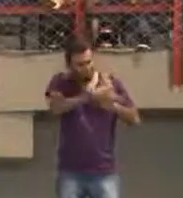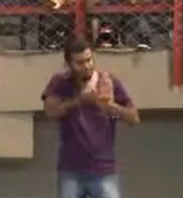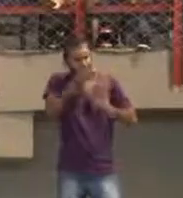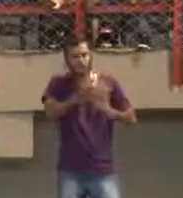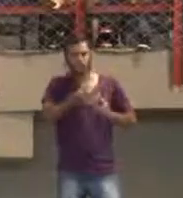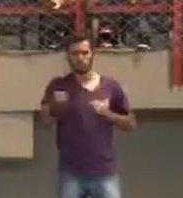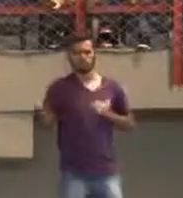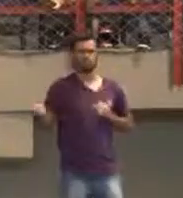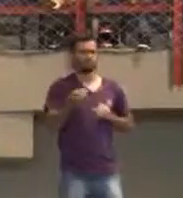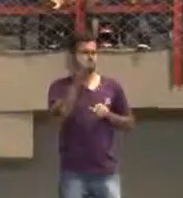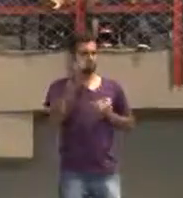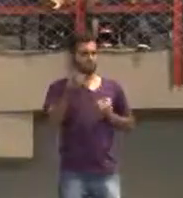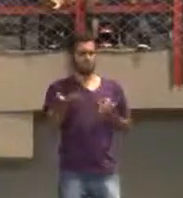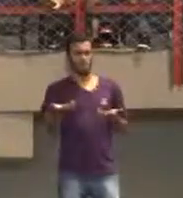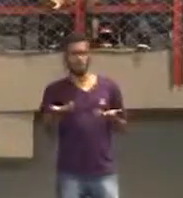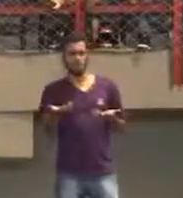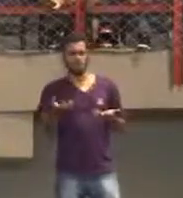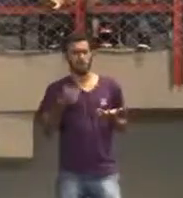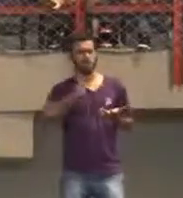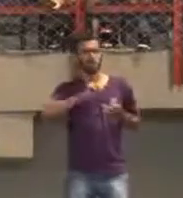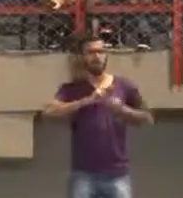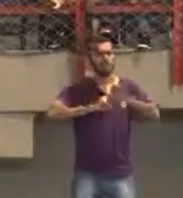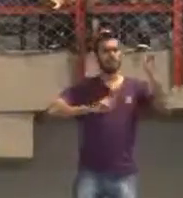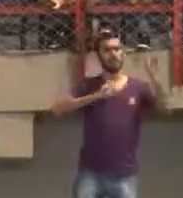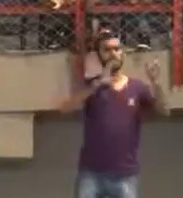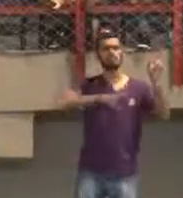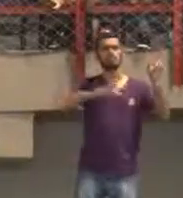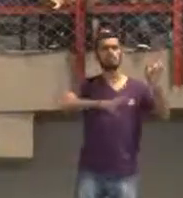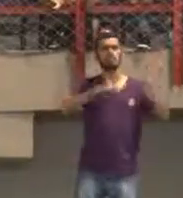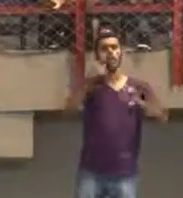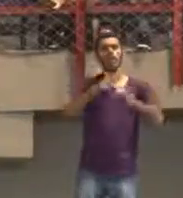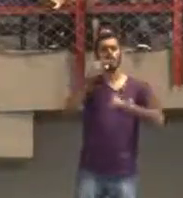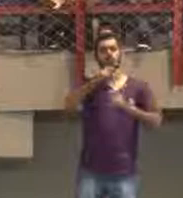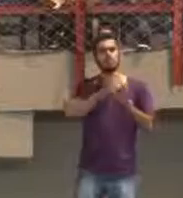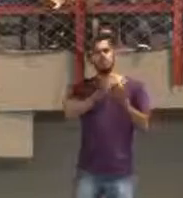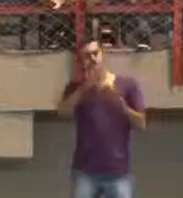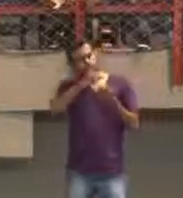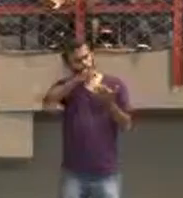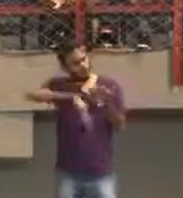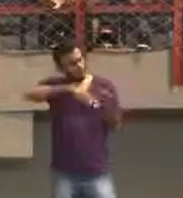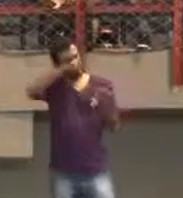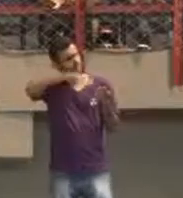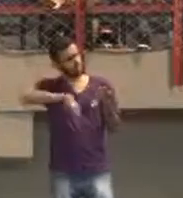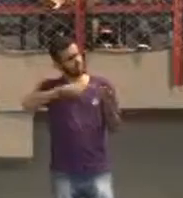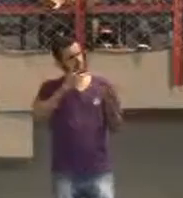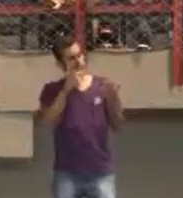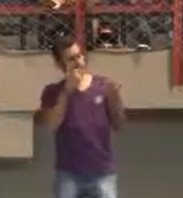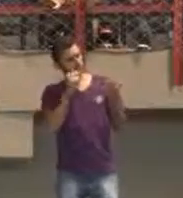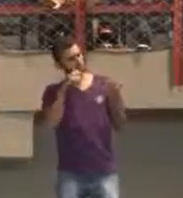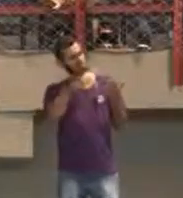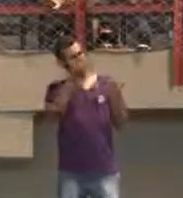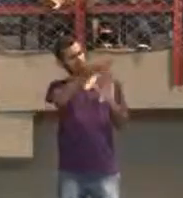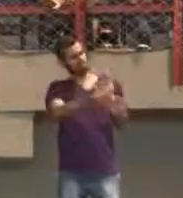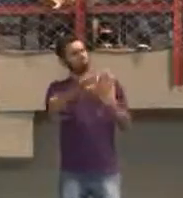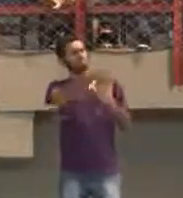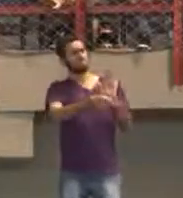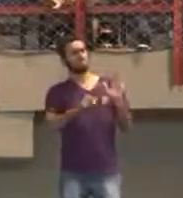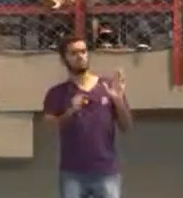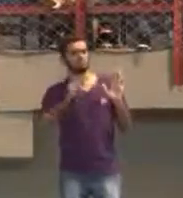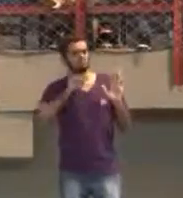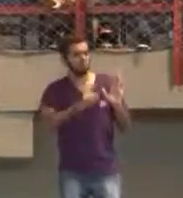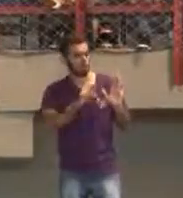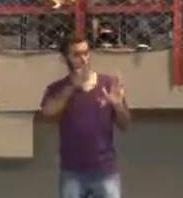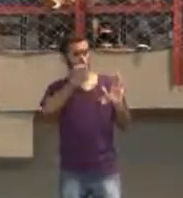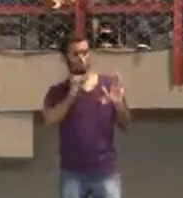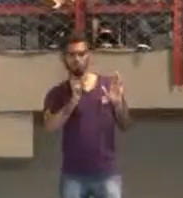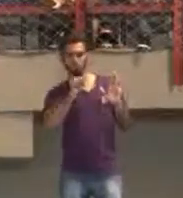modernista de Portugal. Porque você vai lendo e é como se não houvesse pontuação. É